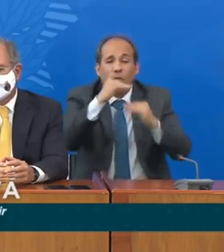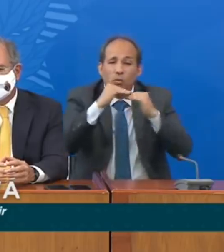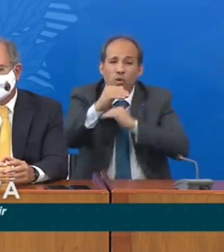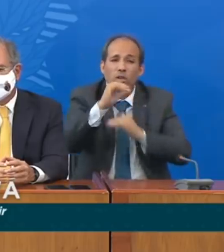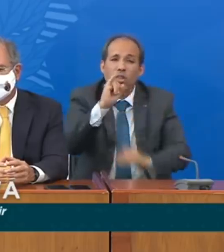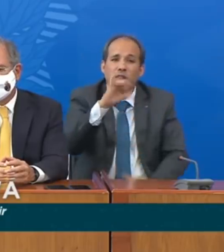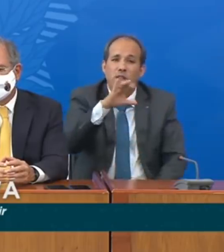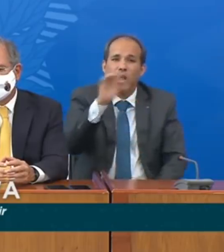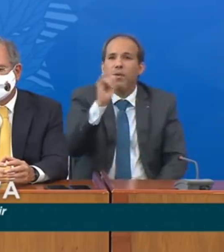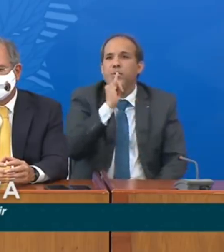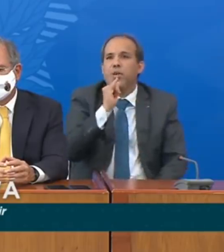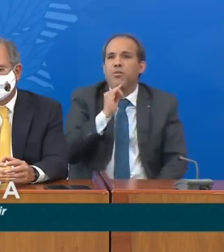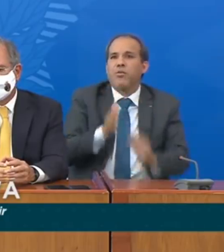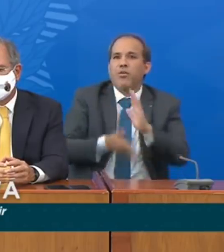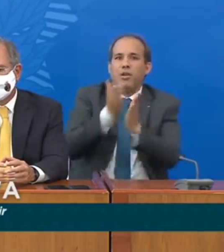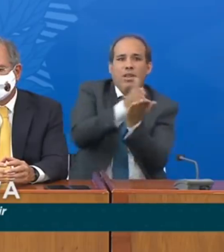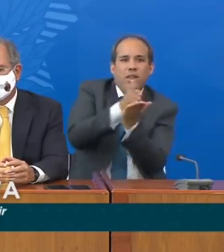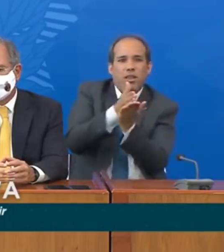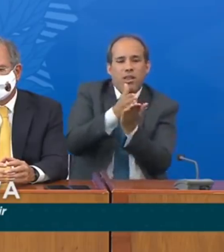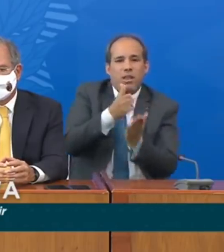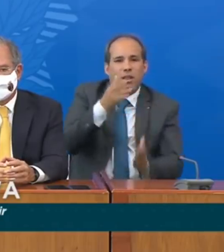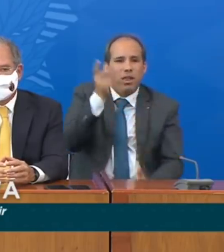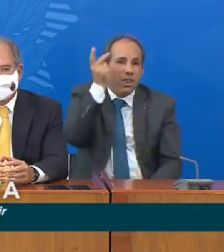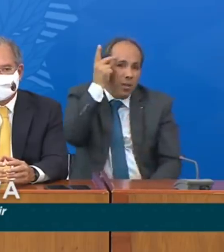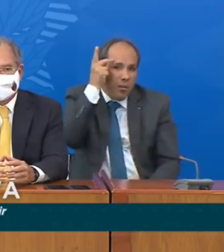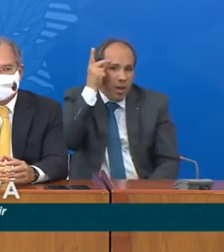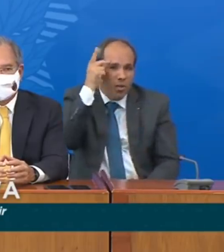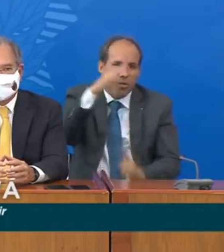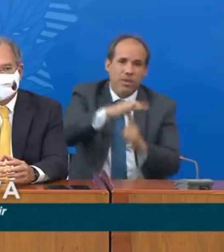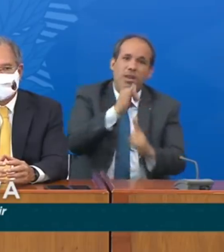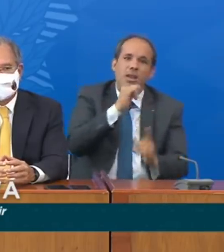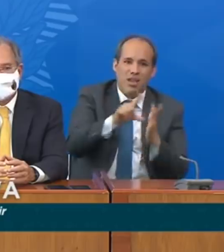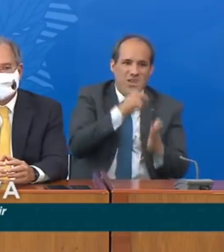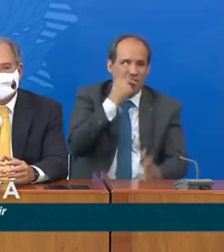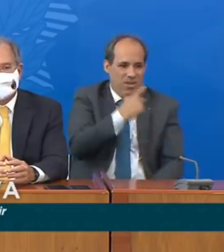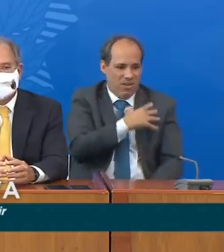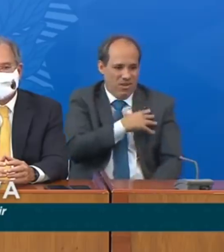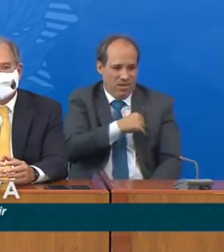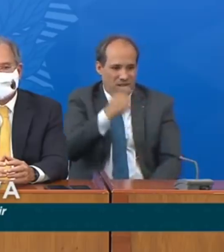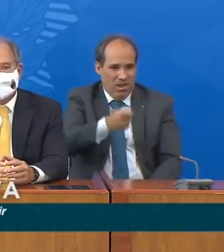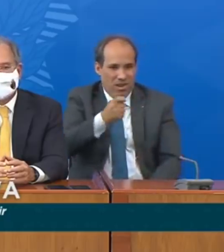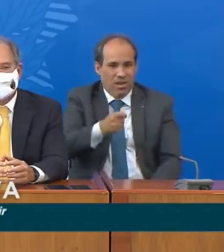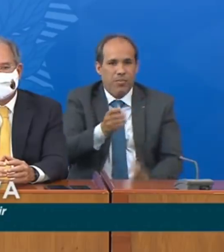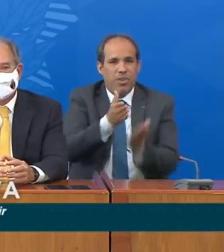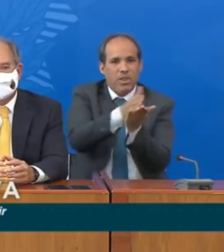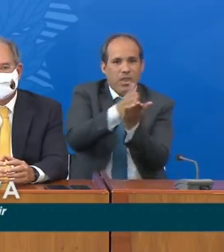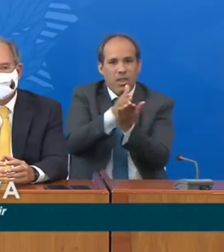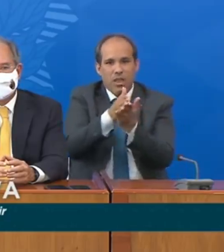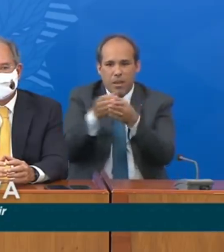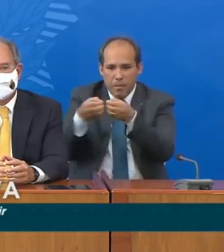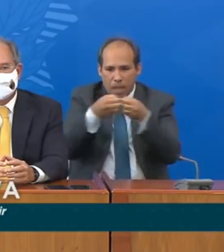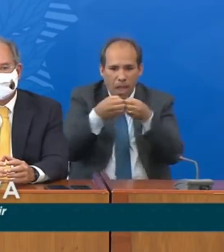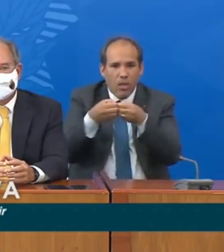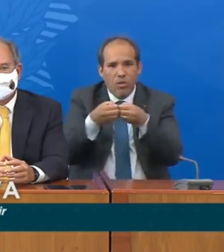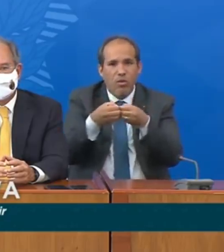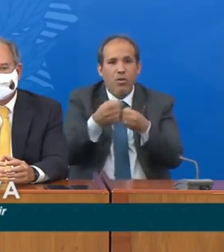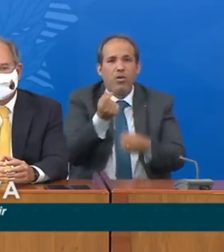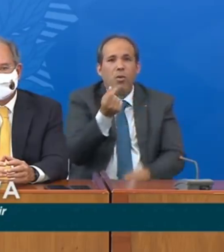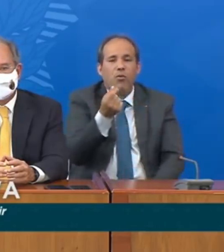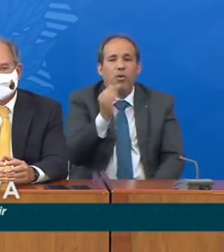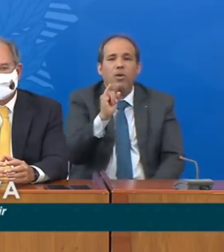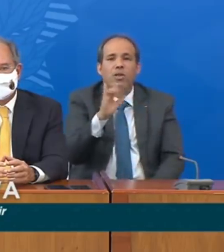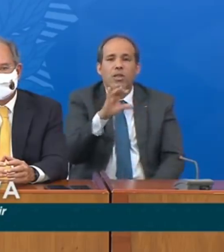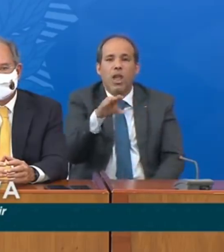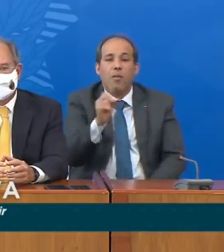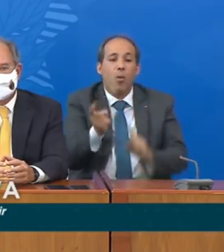eu estou na divisa de São Paulo e Paraná, por exemplo, já que eu falei do ratinho aqui, e sei que o ICMS é bem mais barato